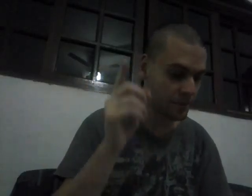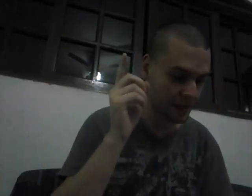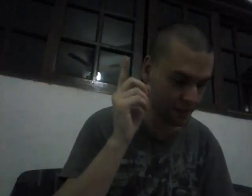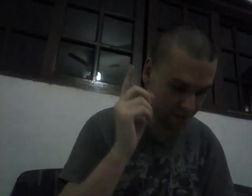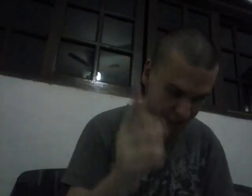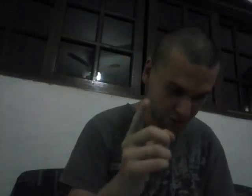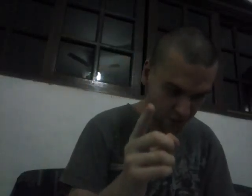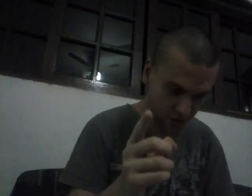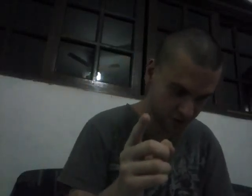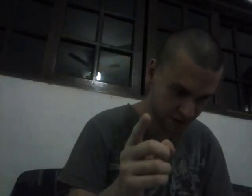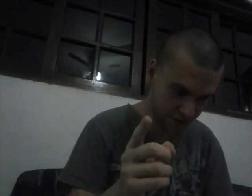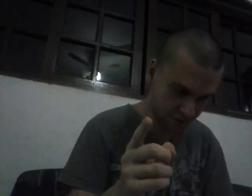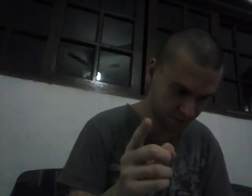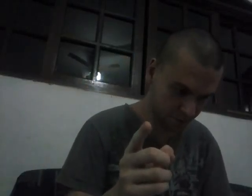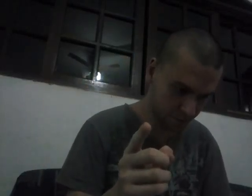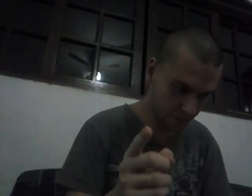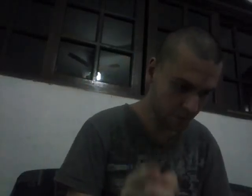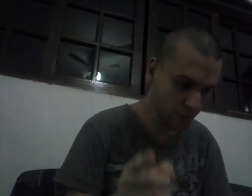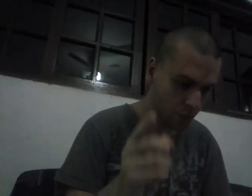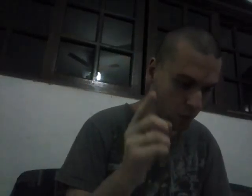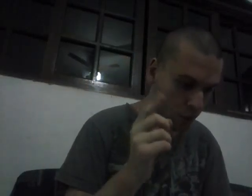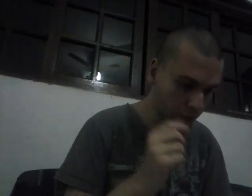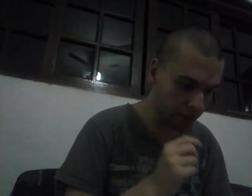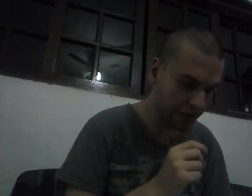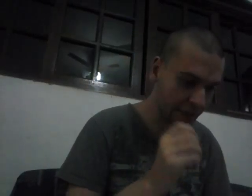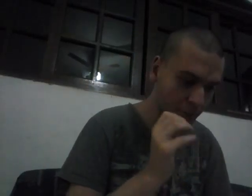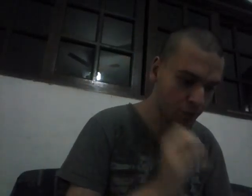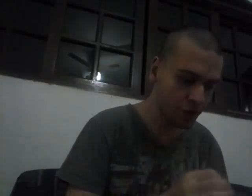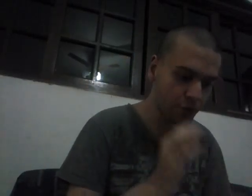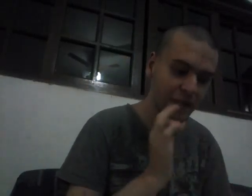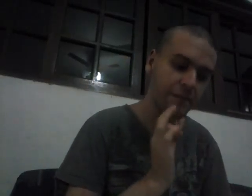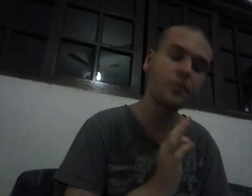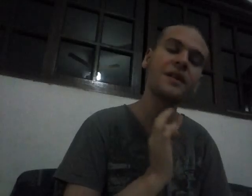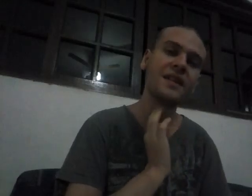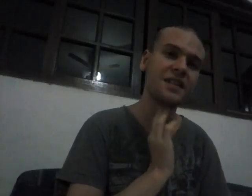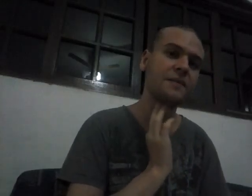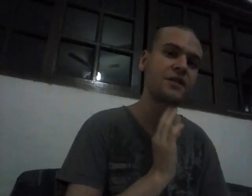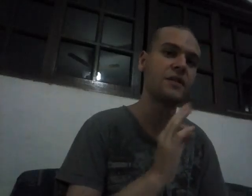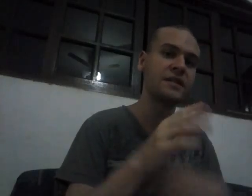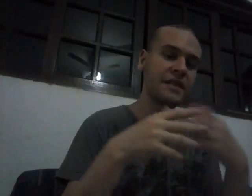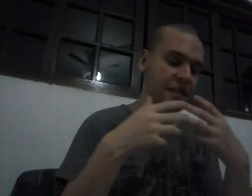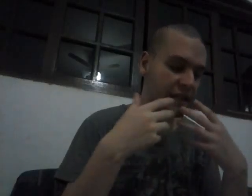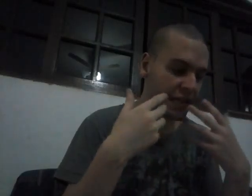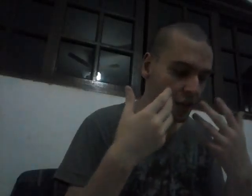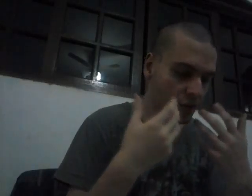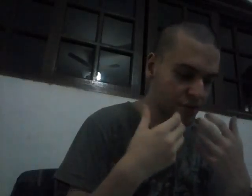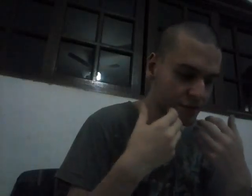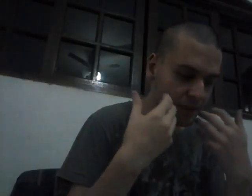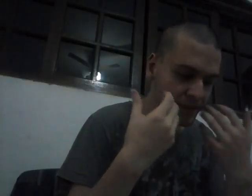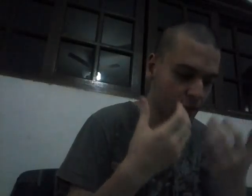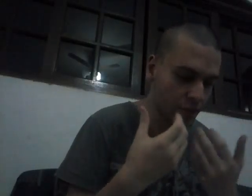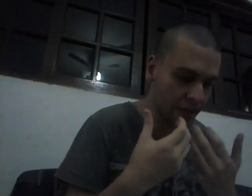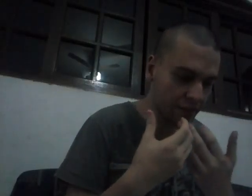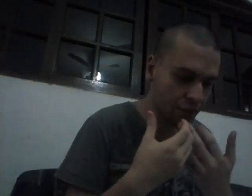Vendo Vozes, que é muito importante, pessoal. Assim, eu não lembro se é um livro